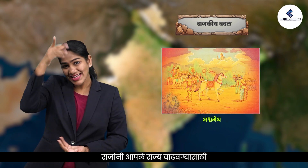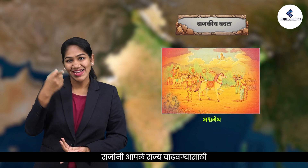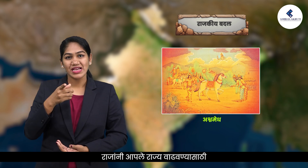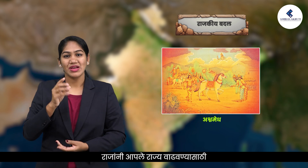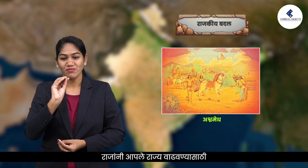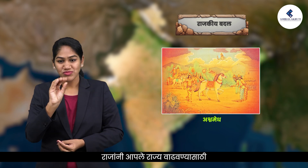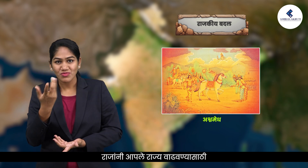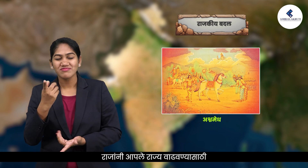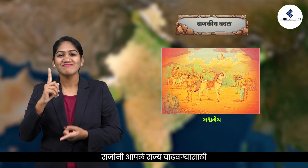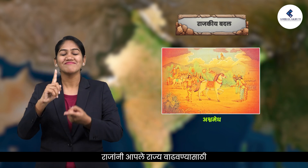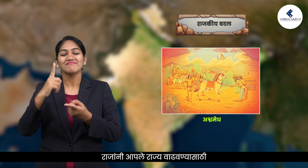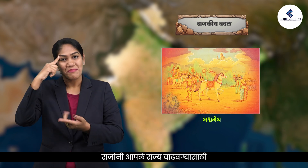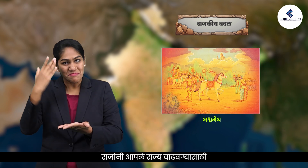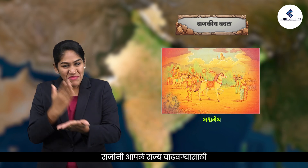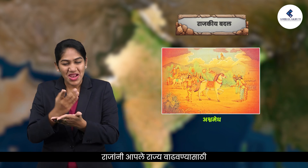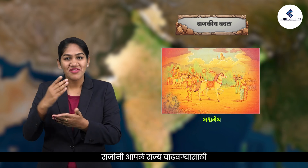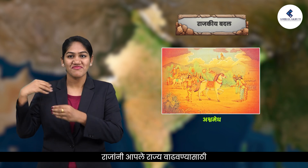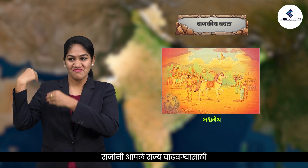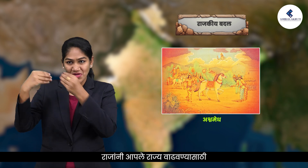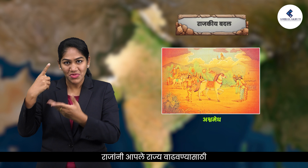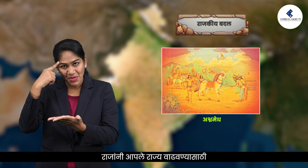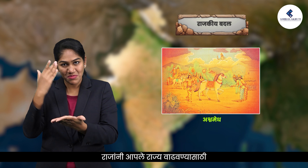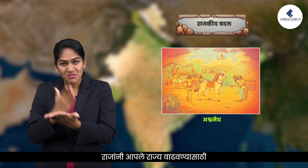राजांनी आपले राज्य वाढवण्यासाठी